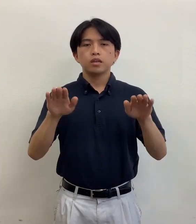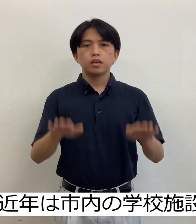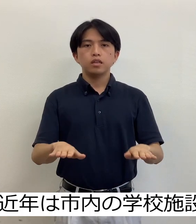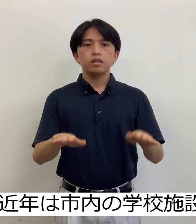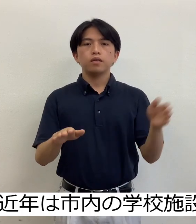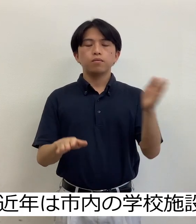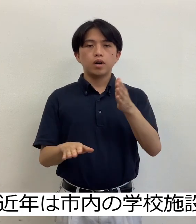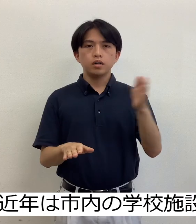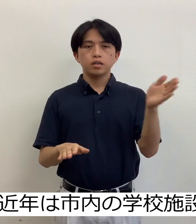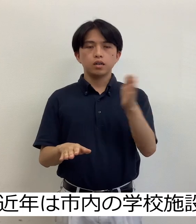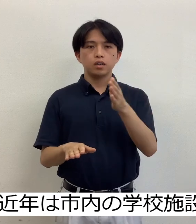近年は